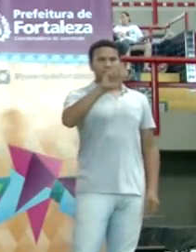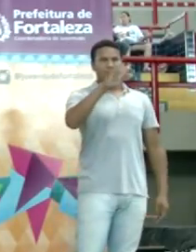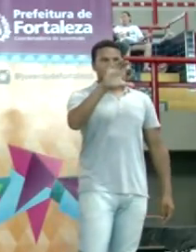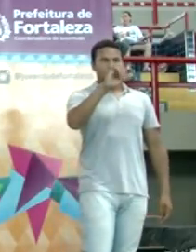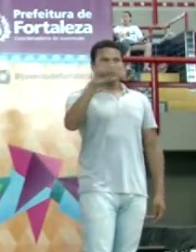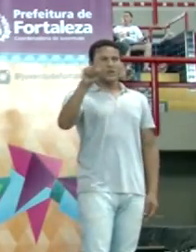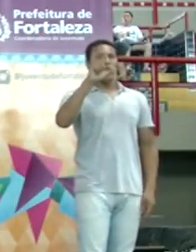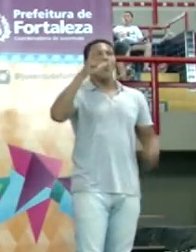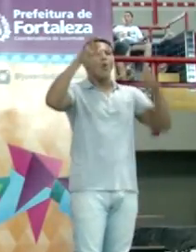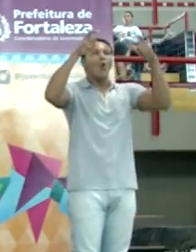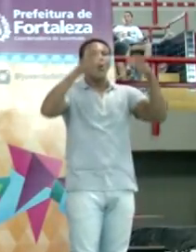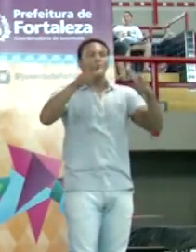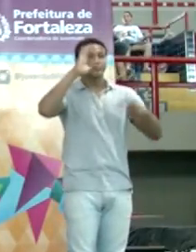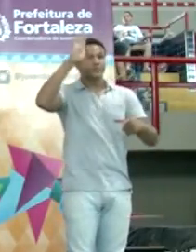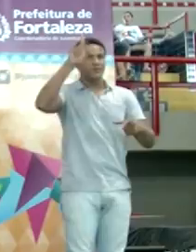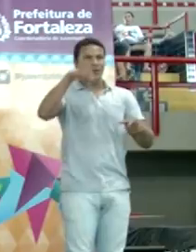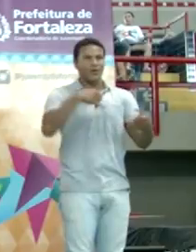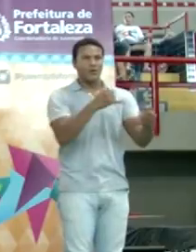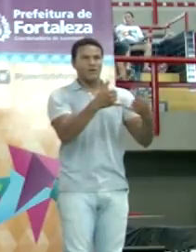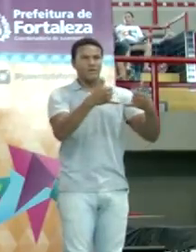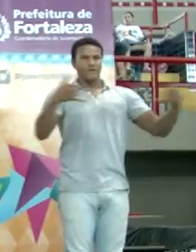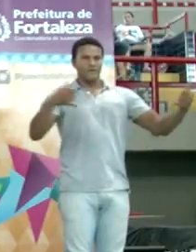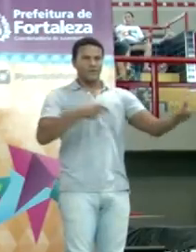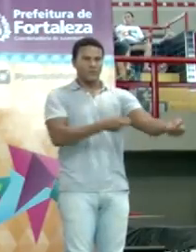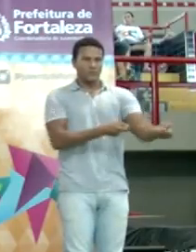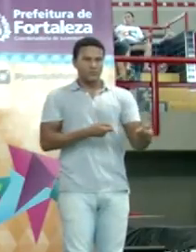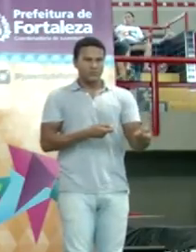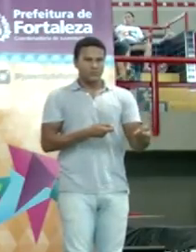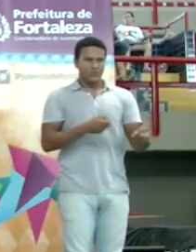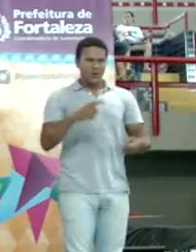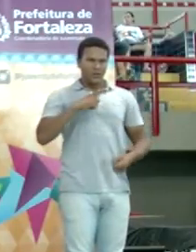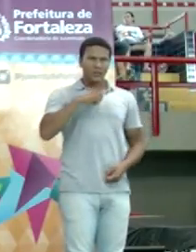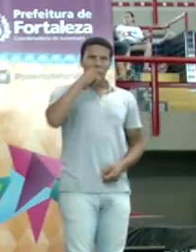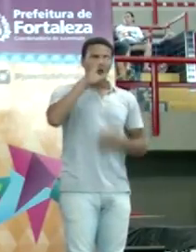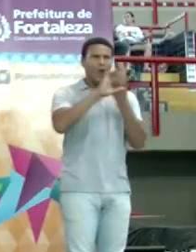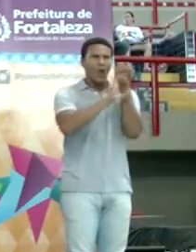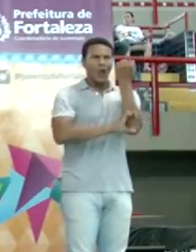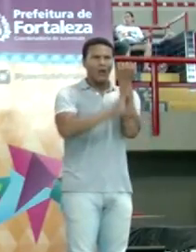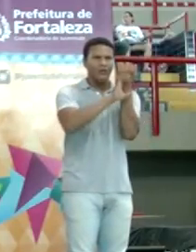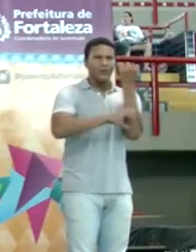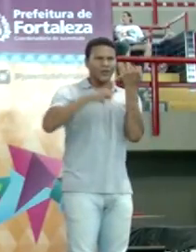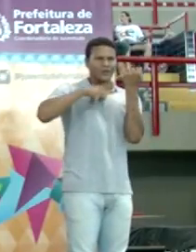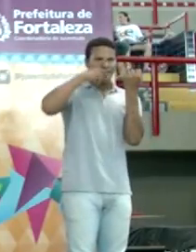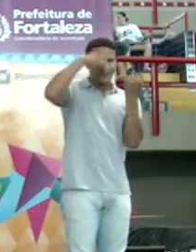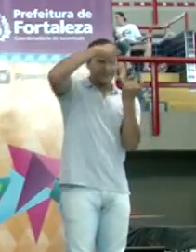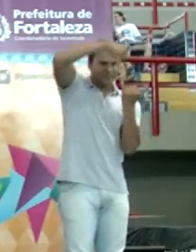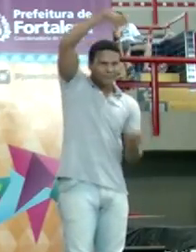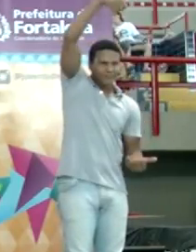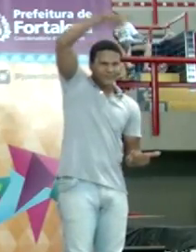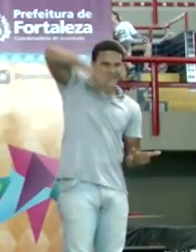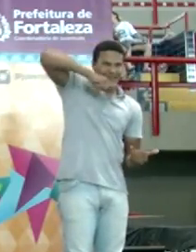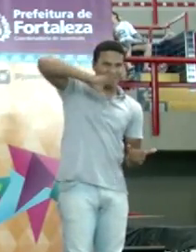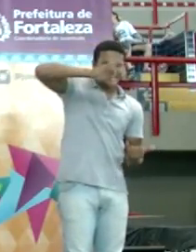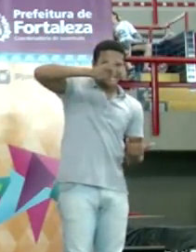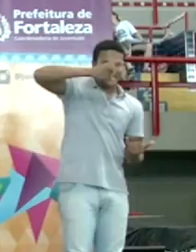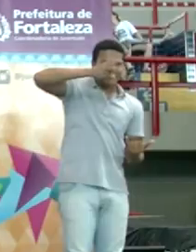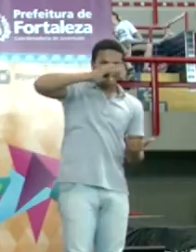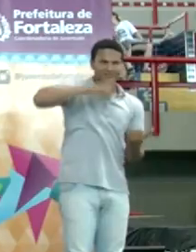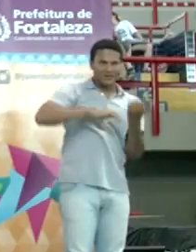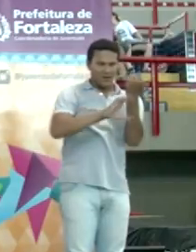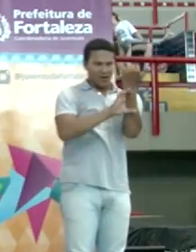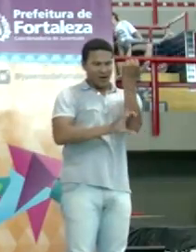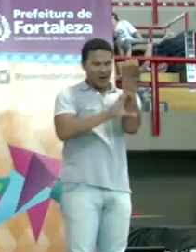Entenderam? Eu pergunto para você. O elevador, tem ou não tem um cabo puxando esse elevador? Tem. O